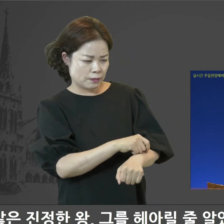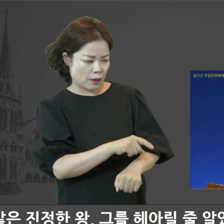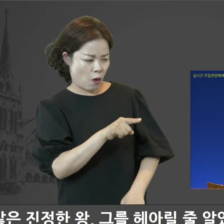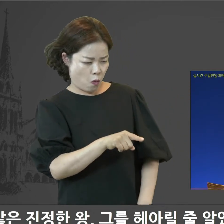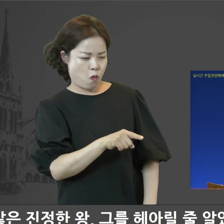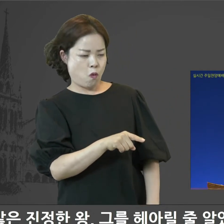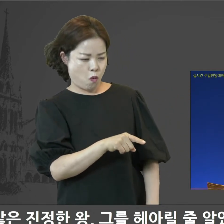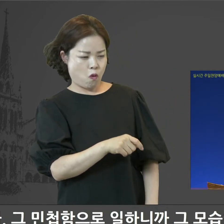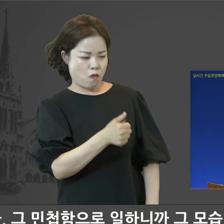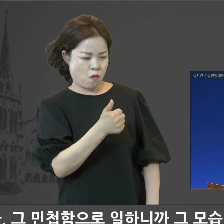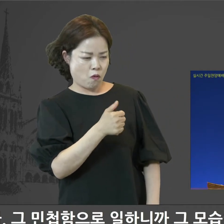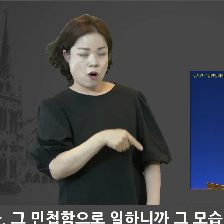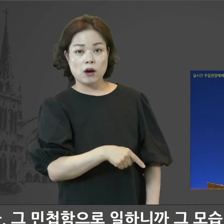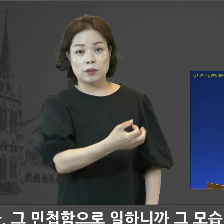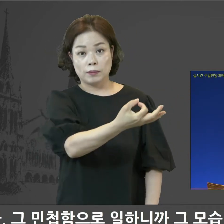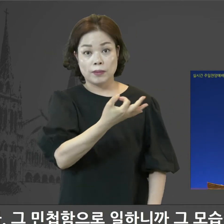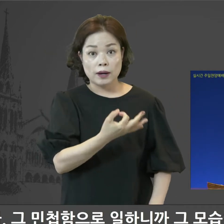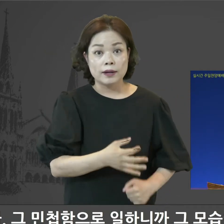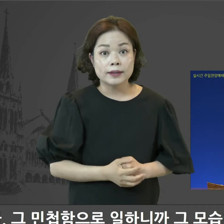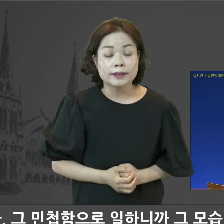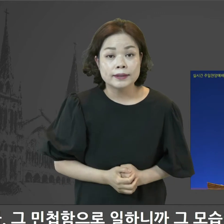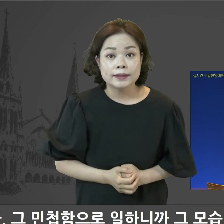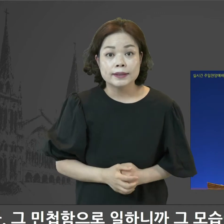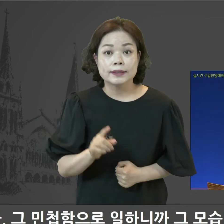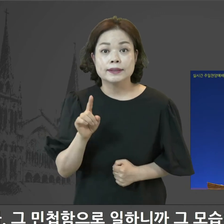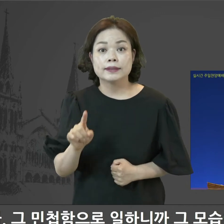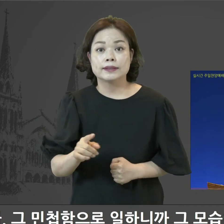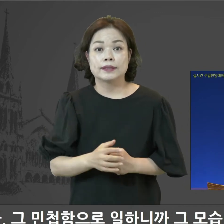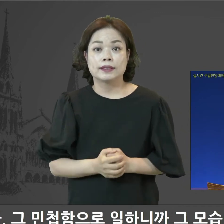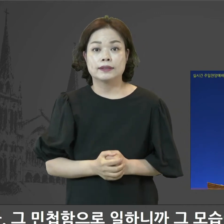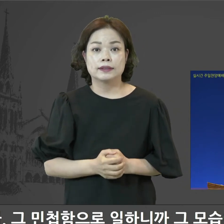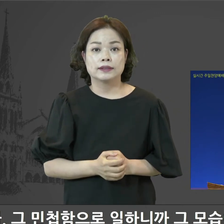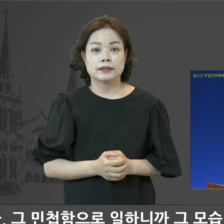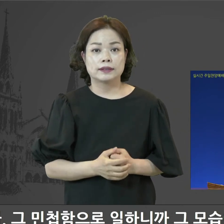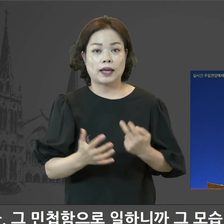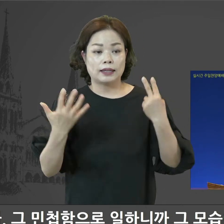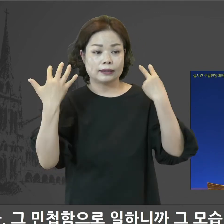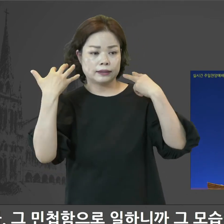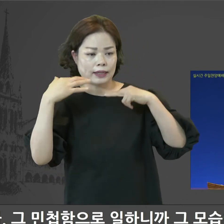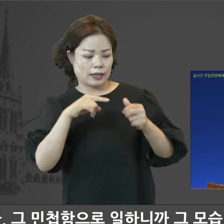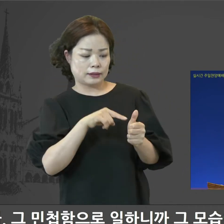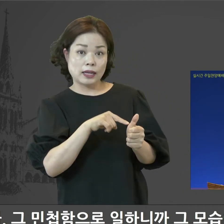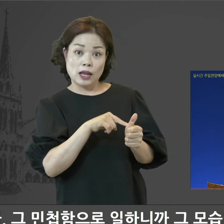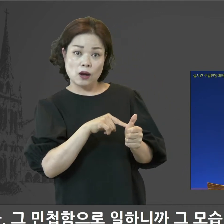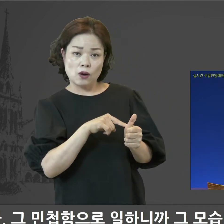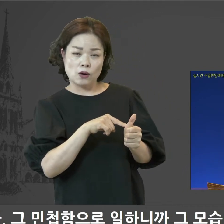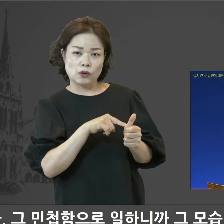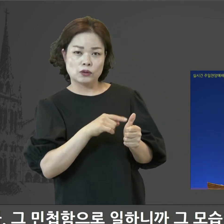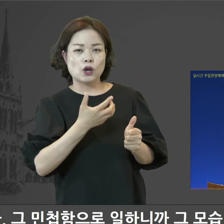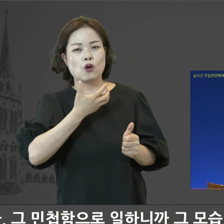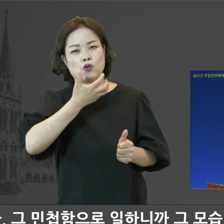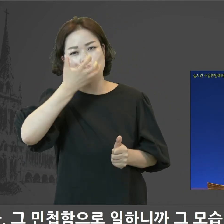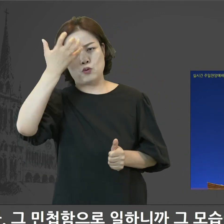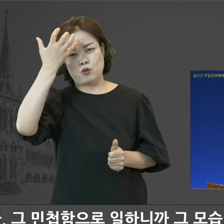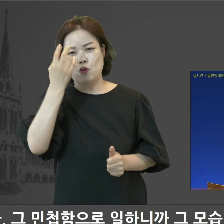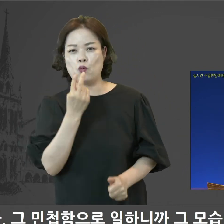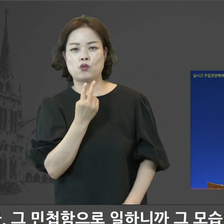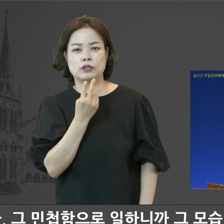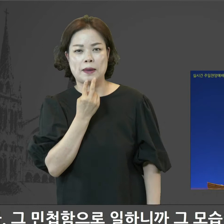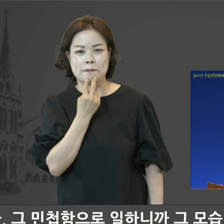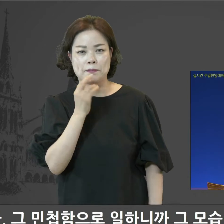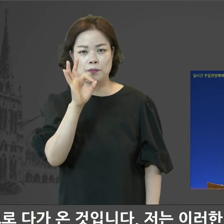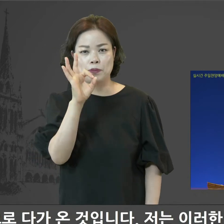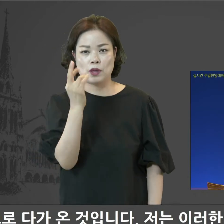다가온 것입니다. 저는 이러한 다니엘을 바라보면서 요셉의 모습이